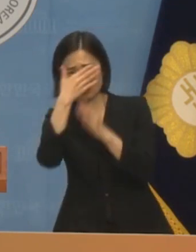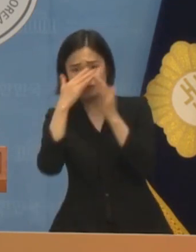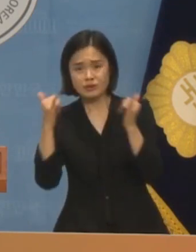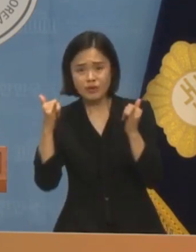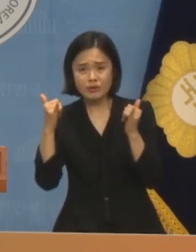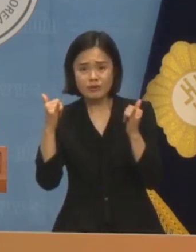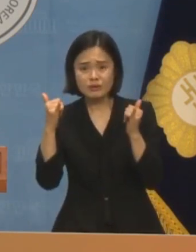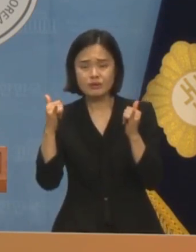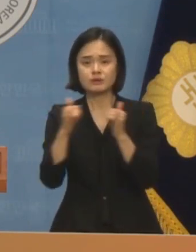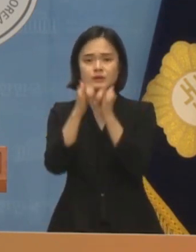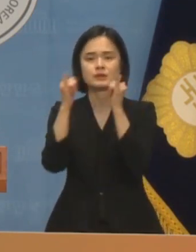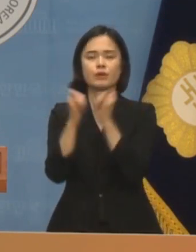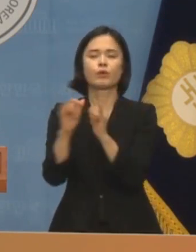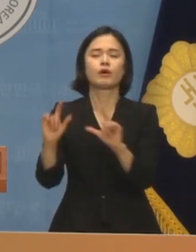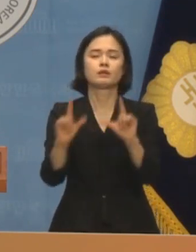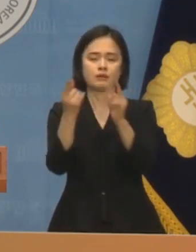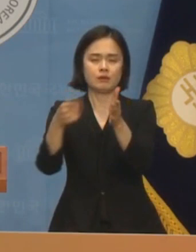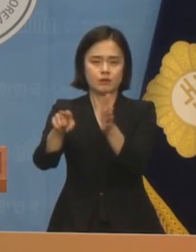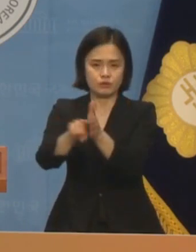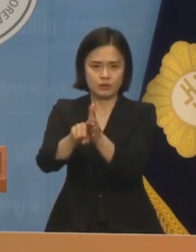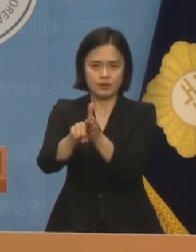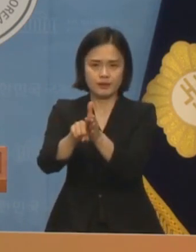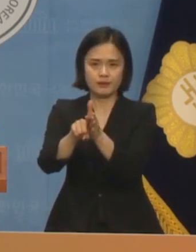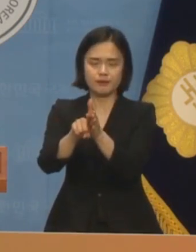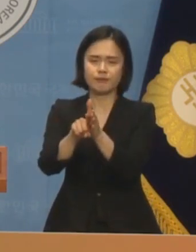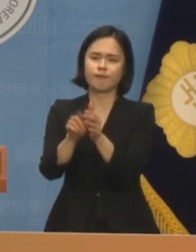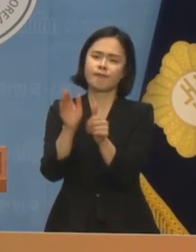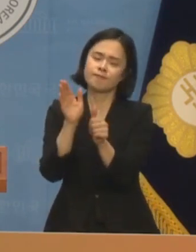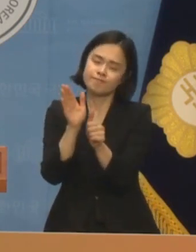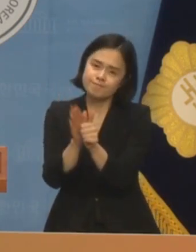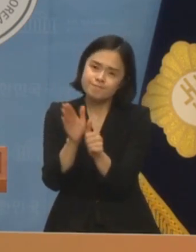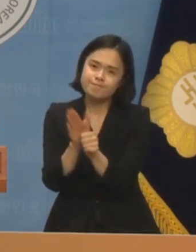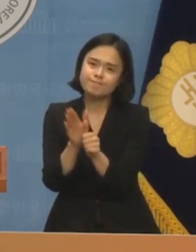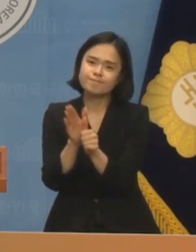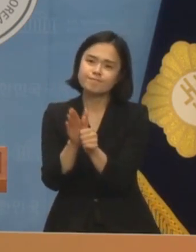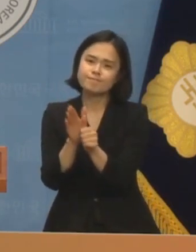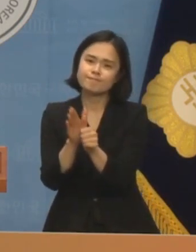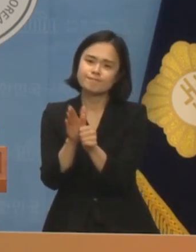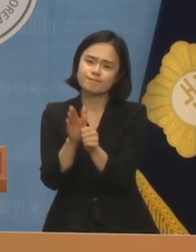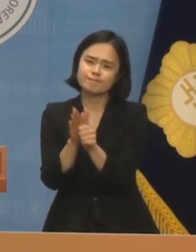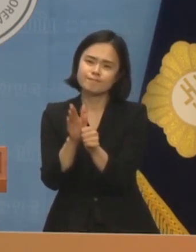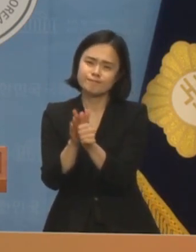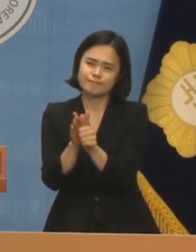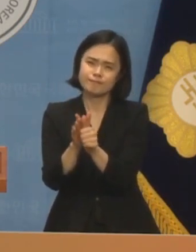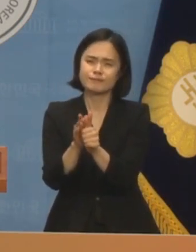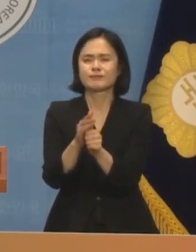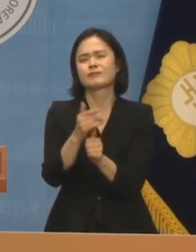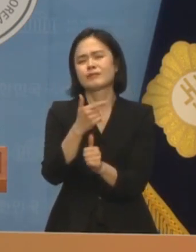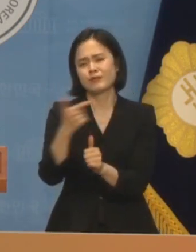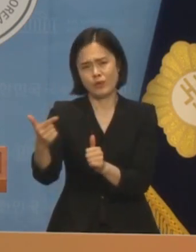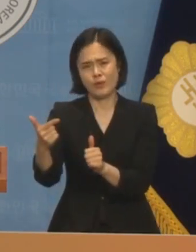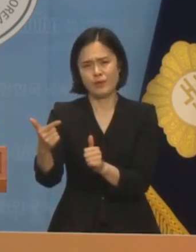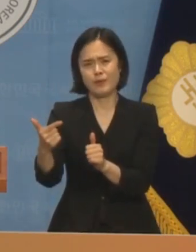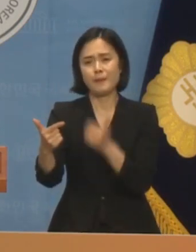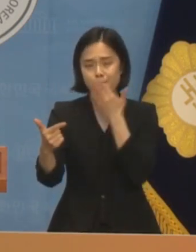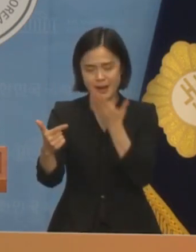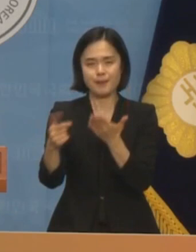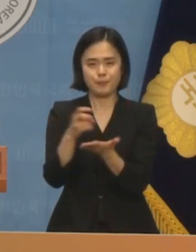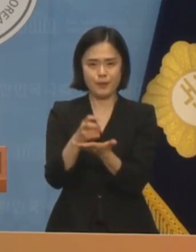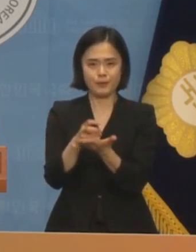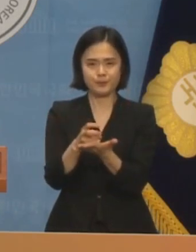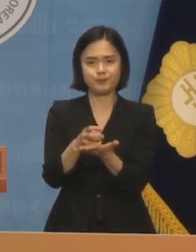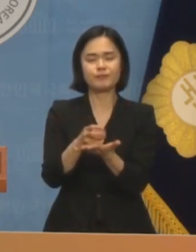있어서 작은 힘 그리고 버팀목이 될 수 있는 법안이라고 생각합니다. 감사합니다.